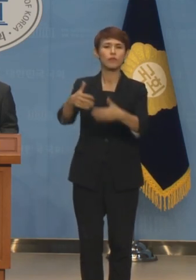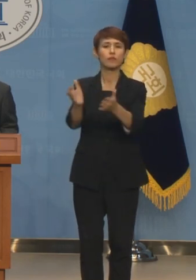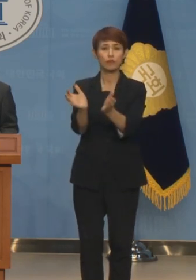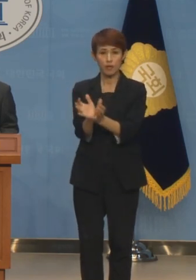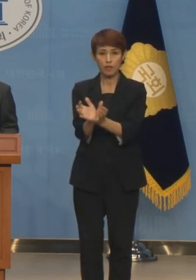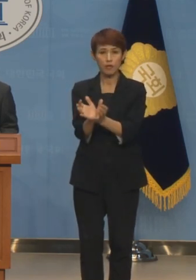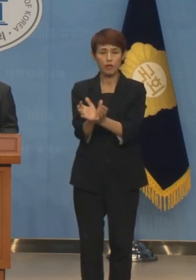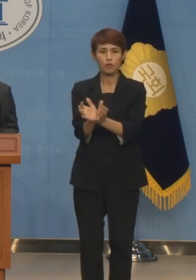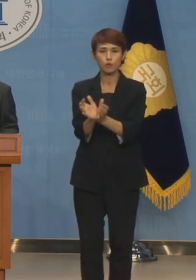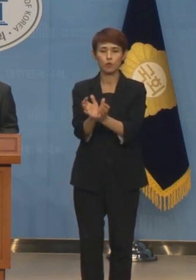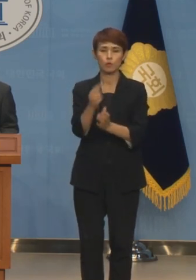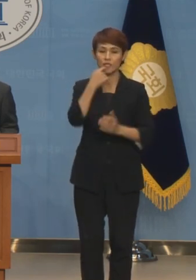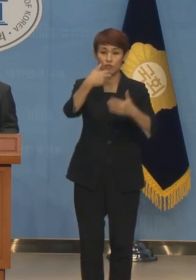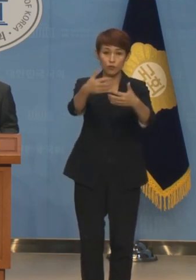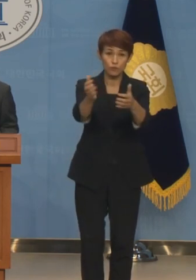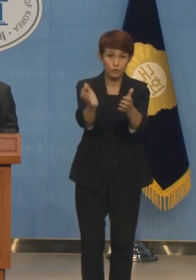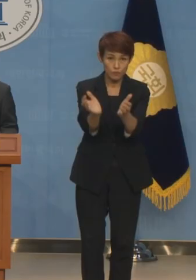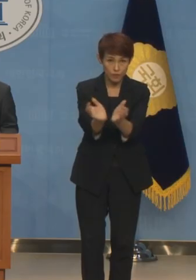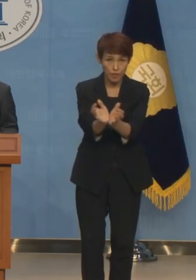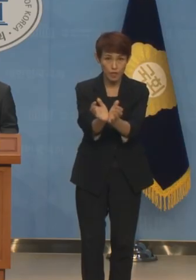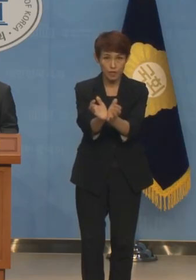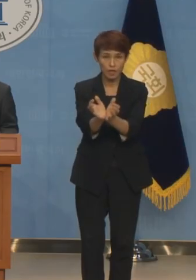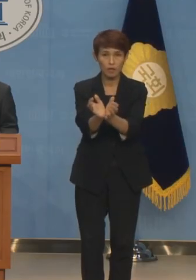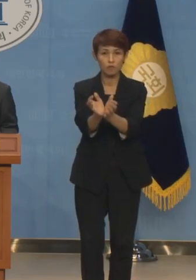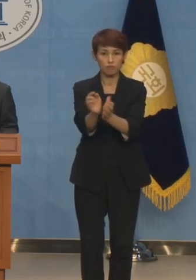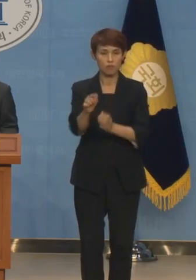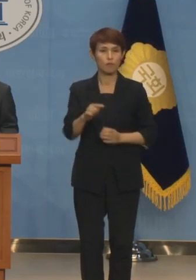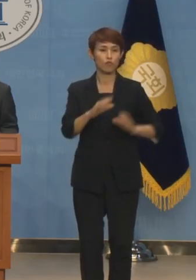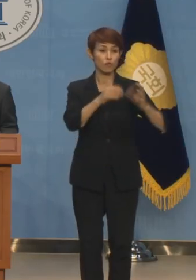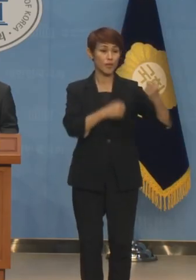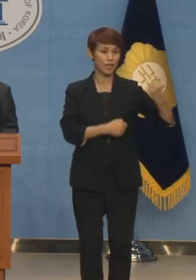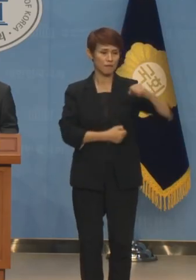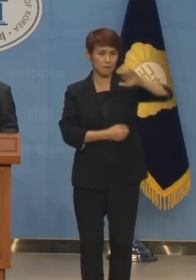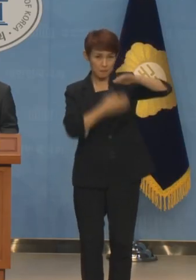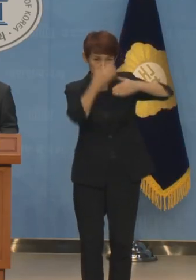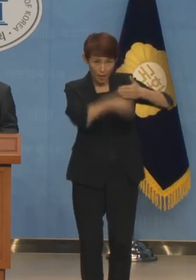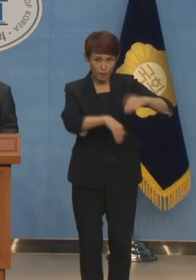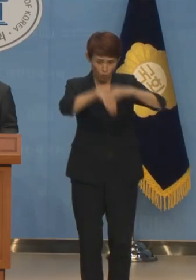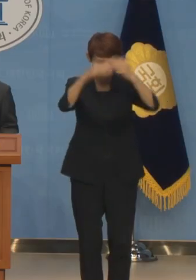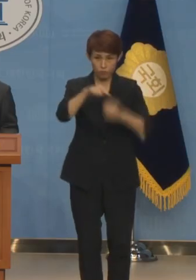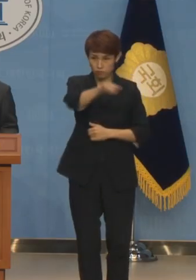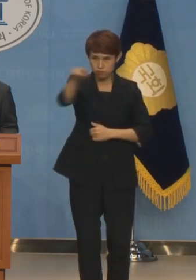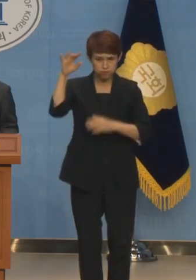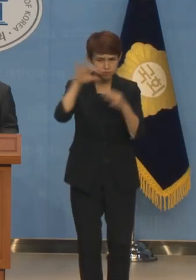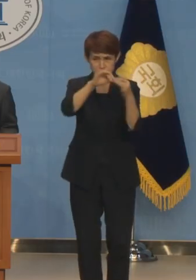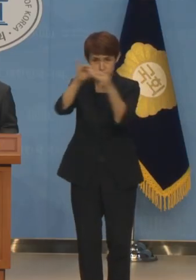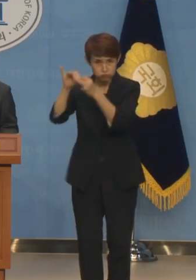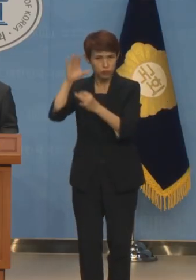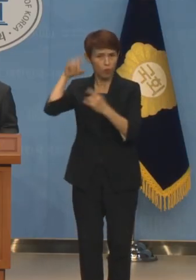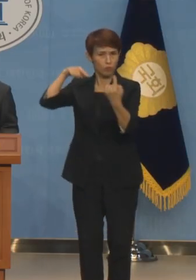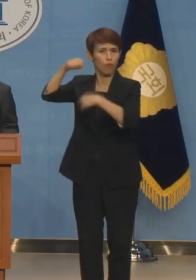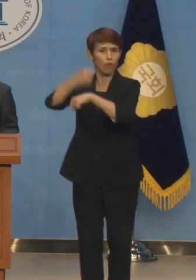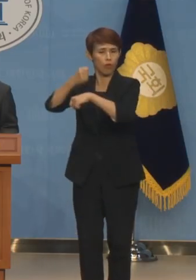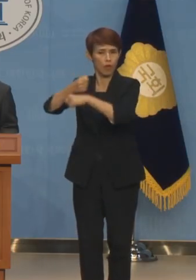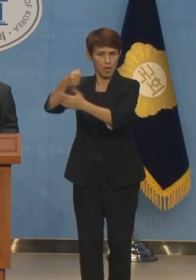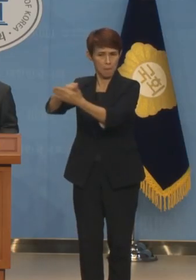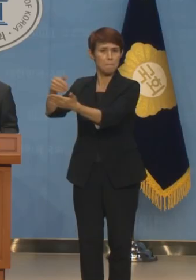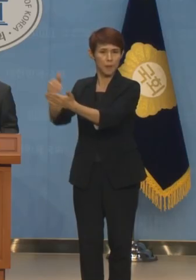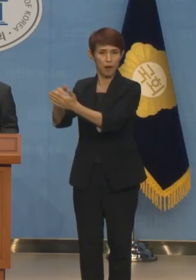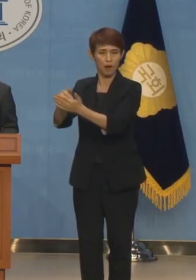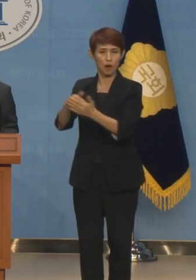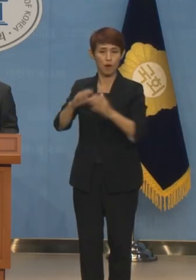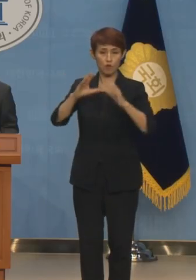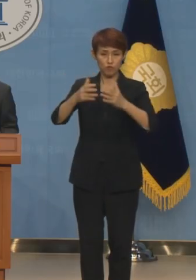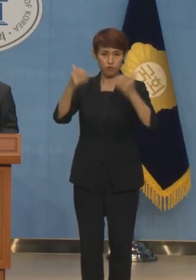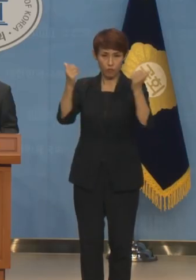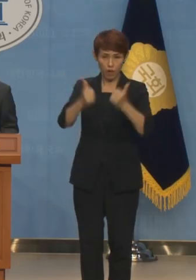혁신당과 더불어민주당 등 국민의힘을 제외한 모든 정당이 동의하는 청문회입니다. 국회가